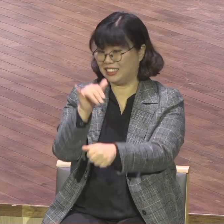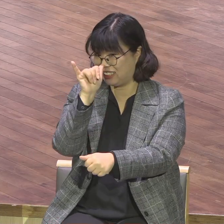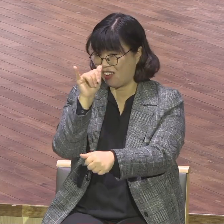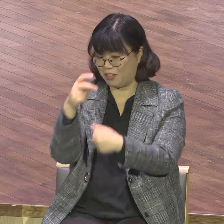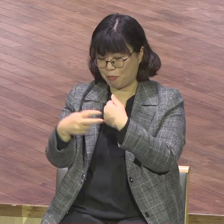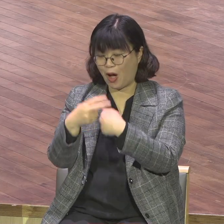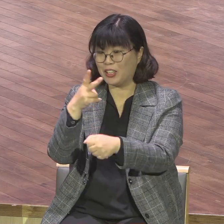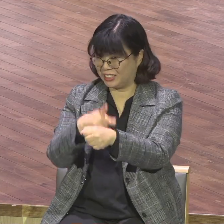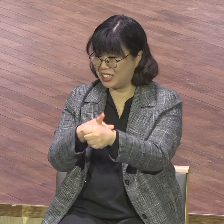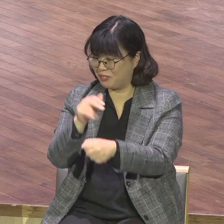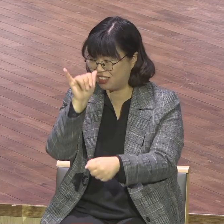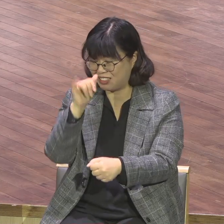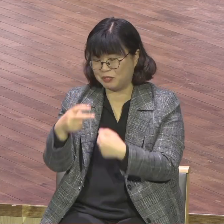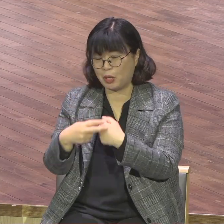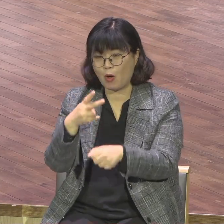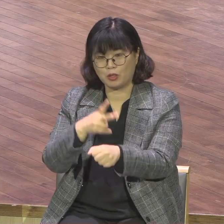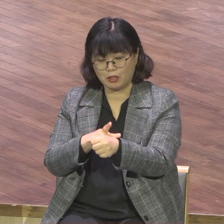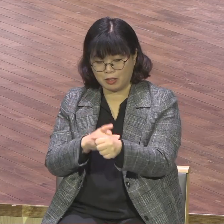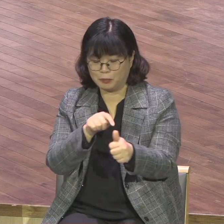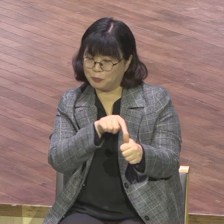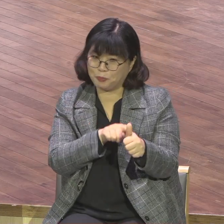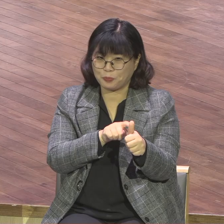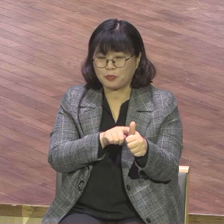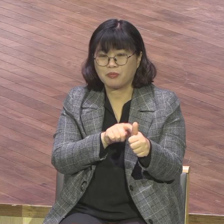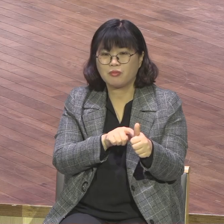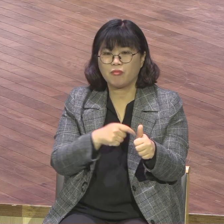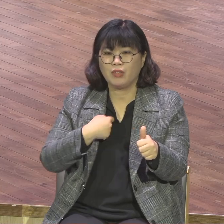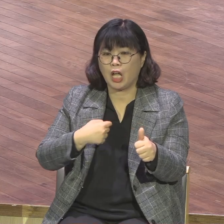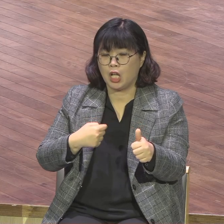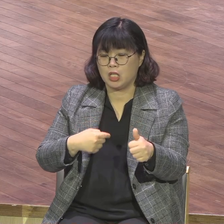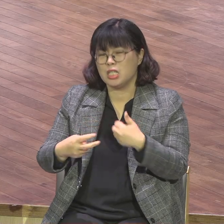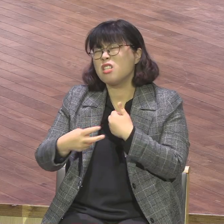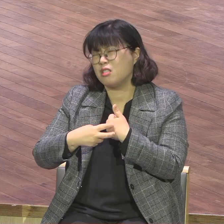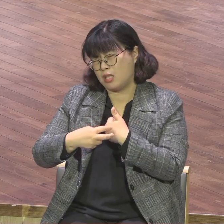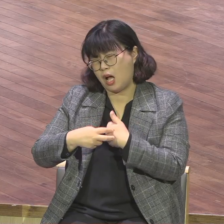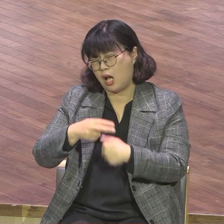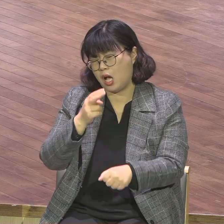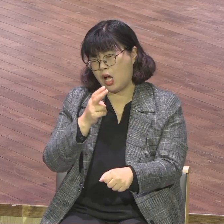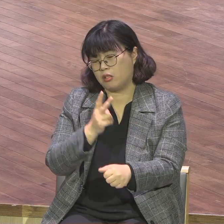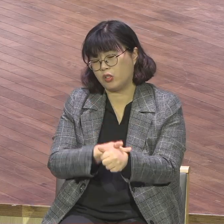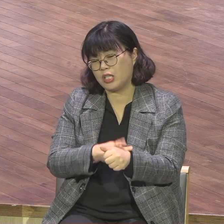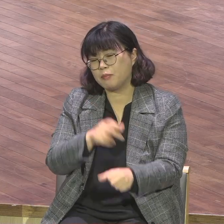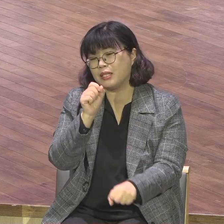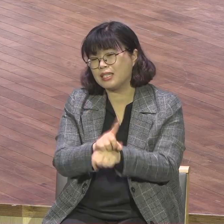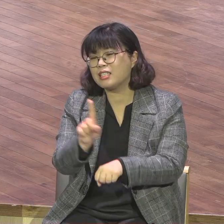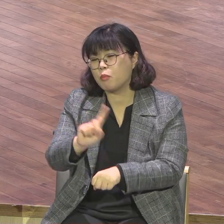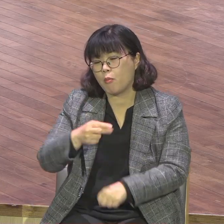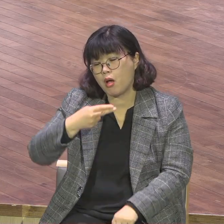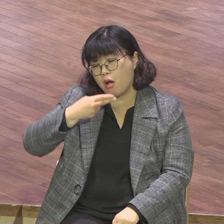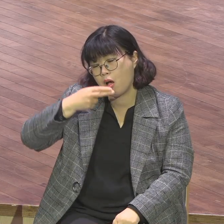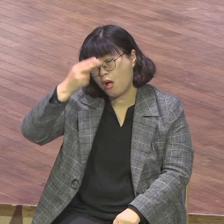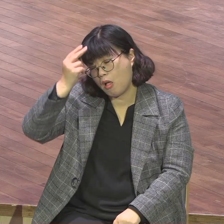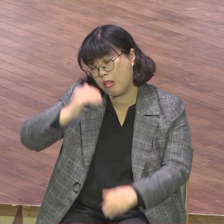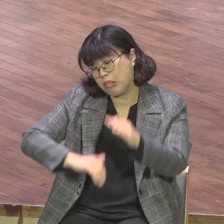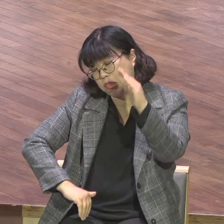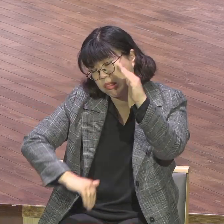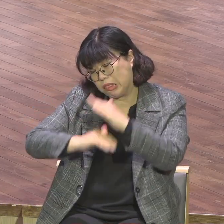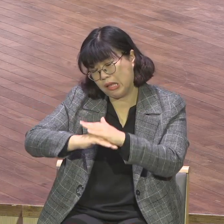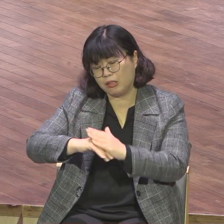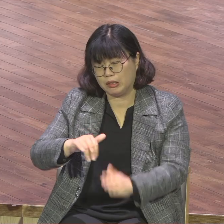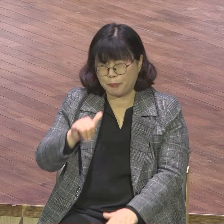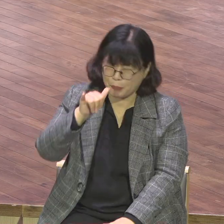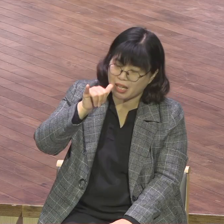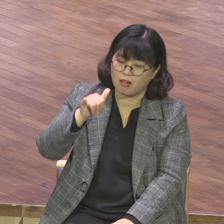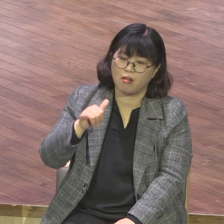의사인데 막 늦게 새벽, 그 친구 의사들은 술을 많이 먹어요. 술을, 원래 의사들이 술을 많이 먹대. 또